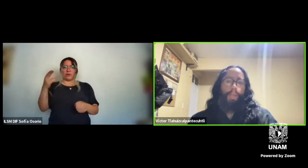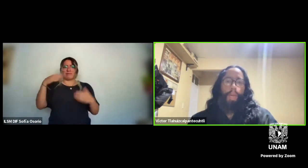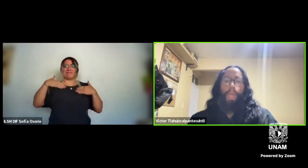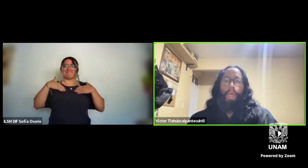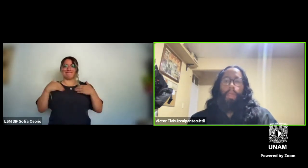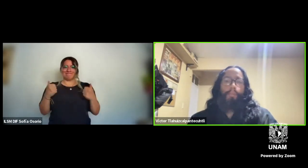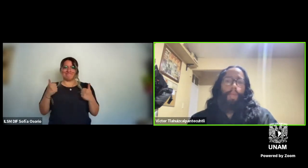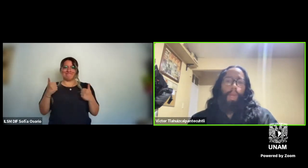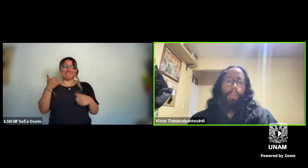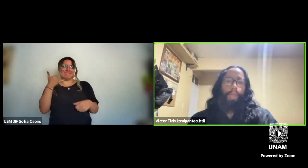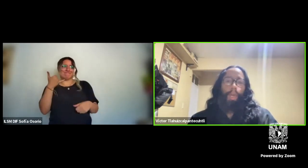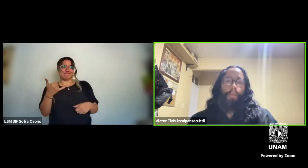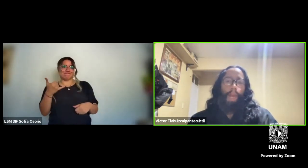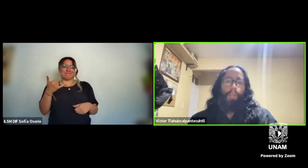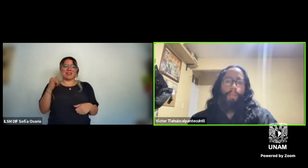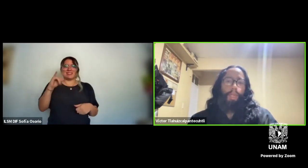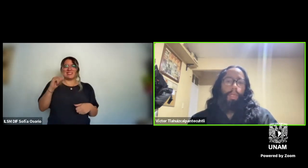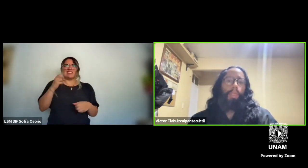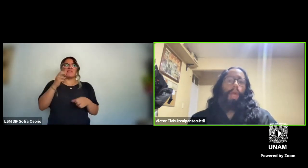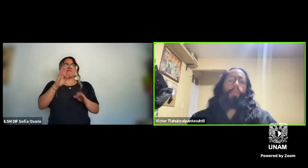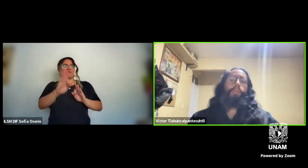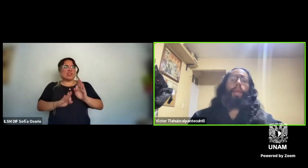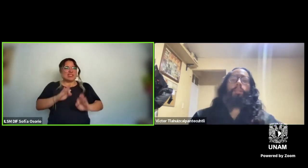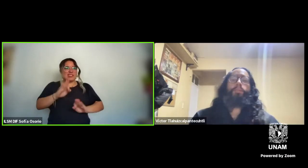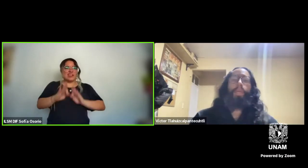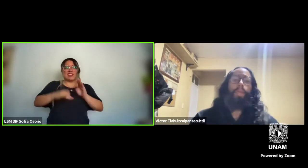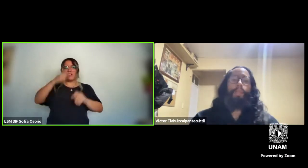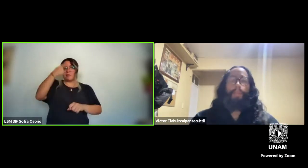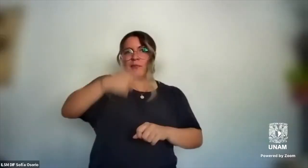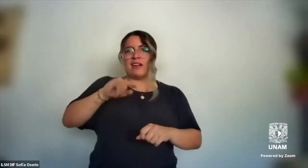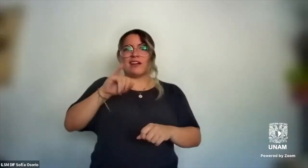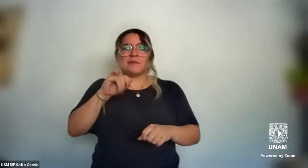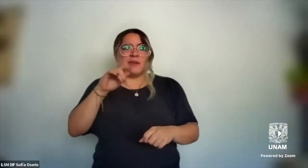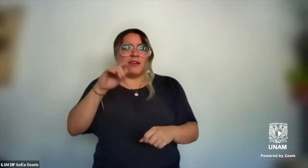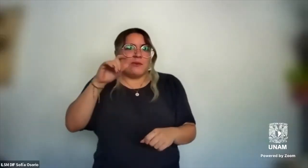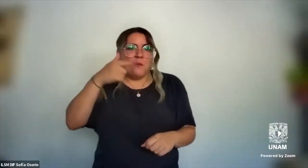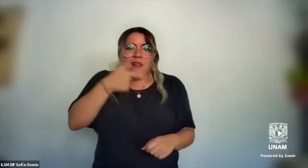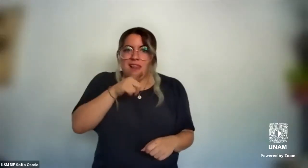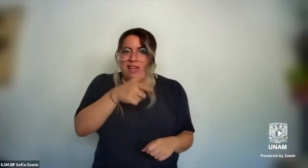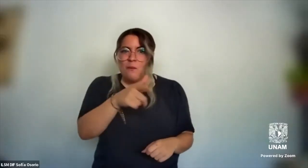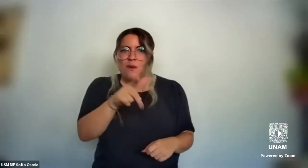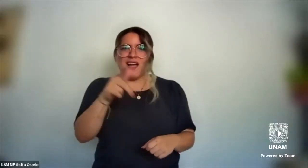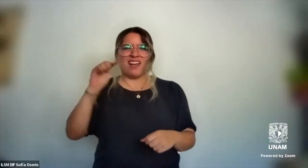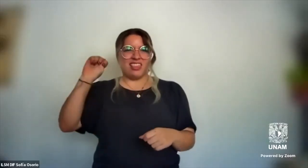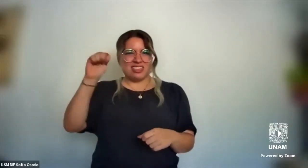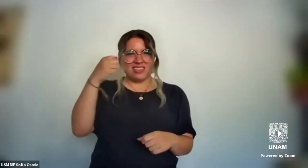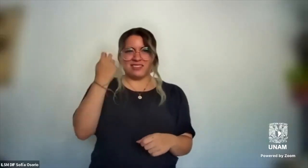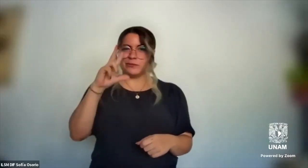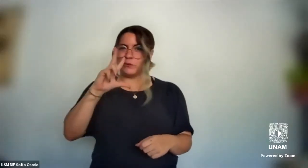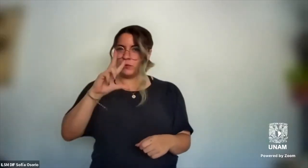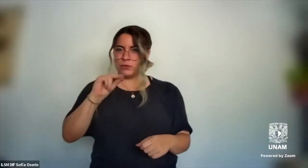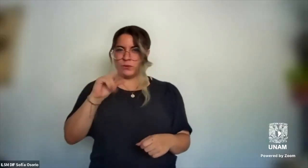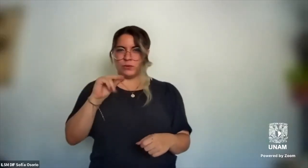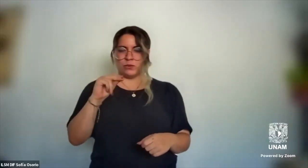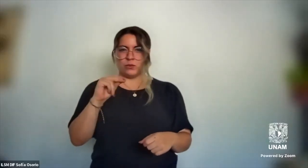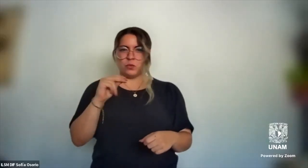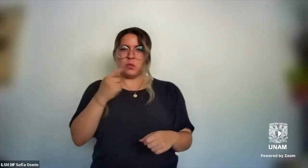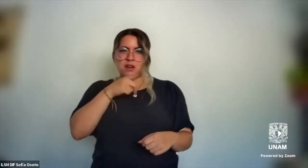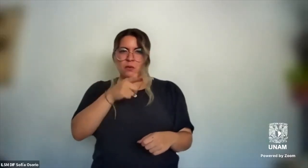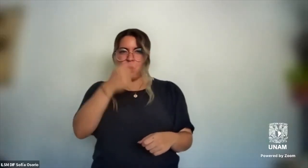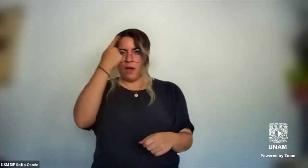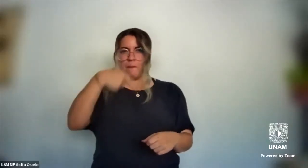de lo posible, no emplear un lenguaje especializado para compartir mi propuesta, que tiene como finalidad concebir a